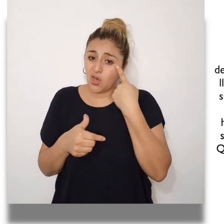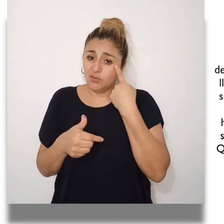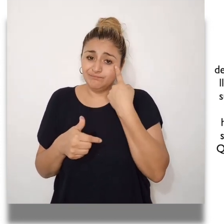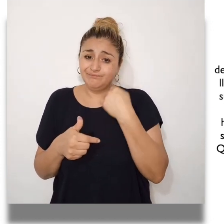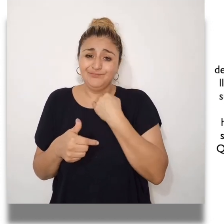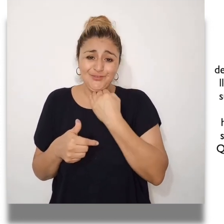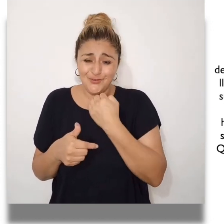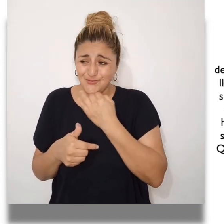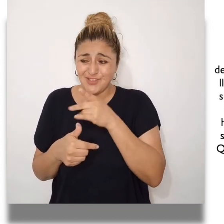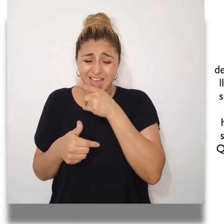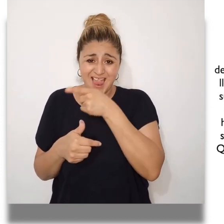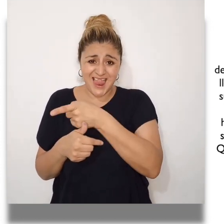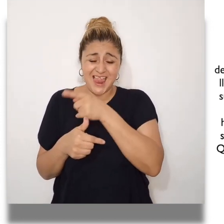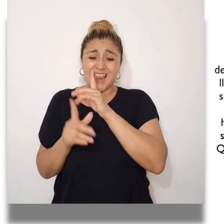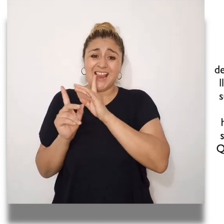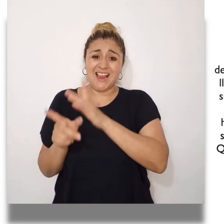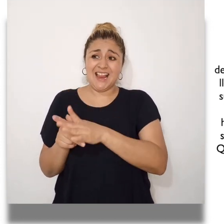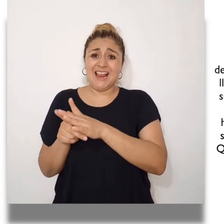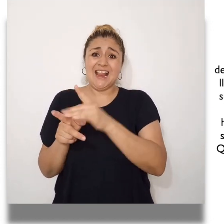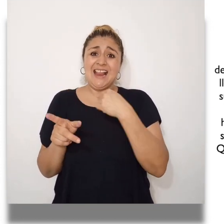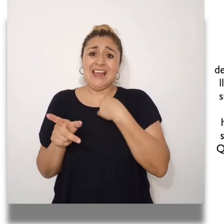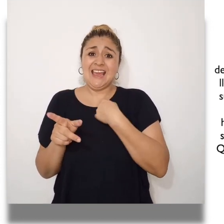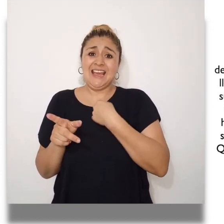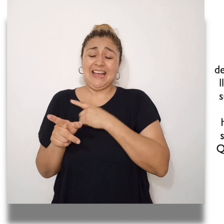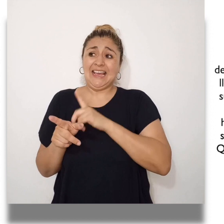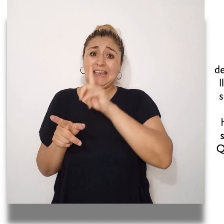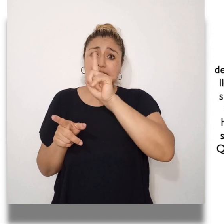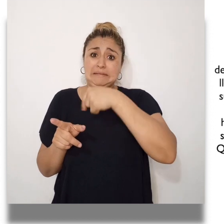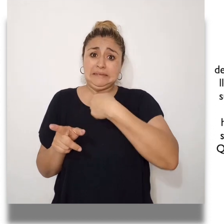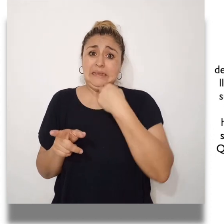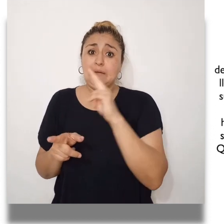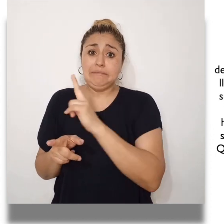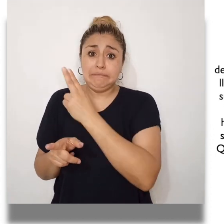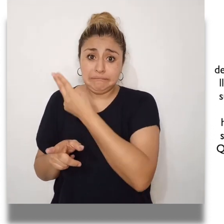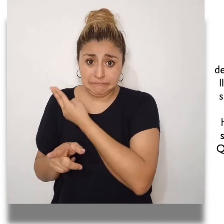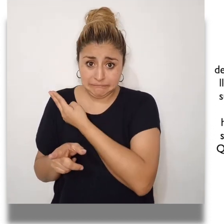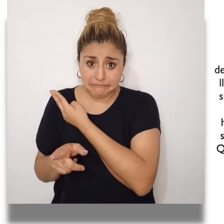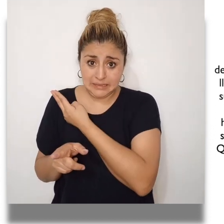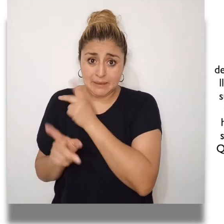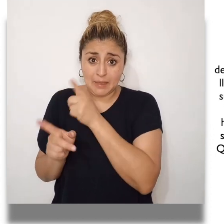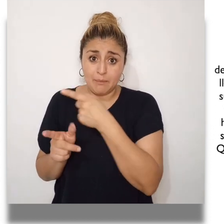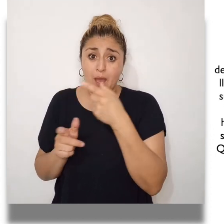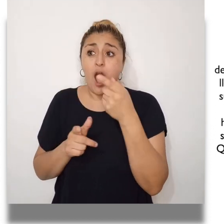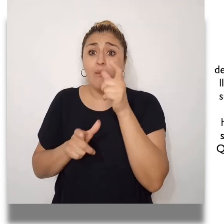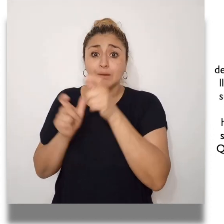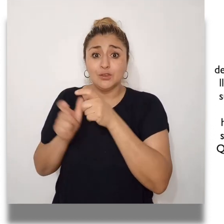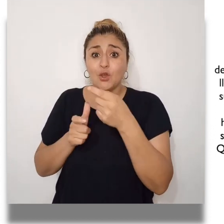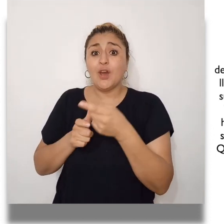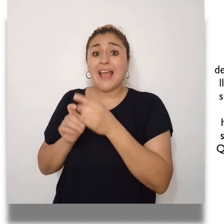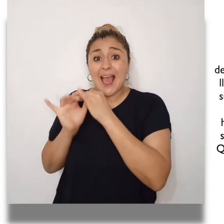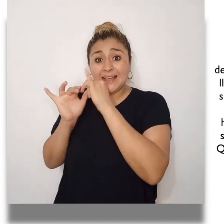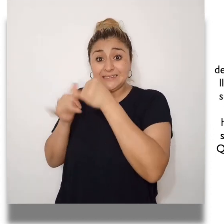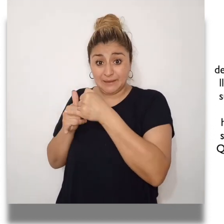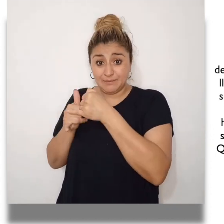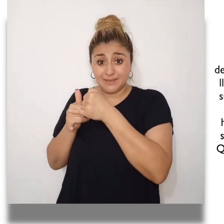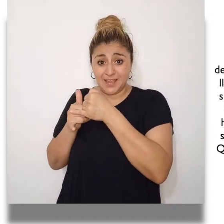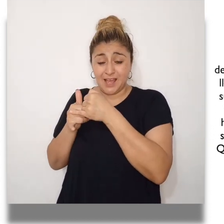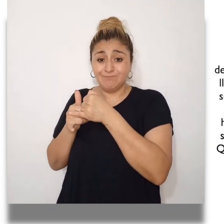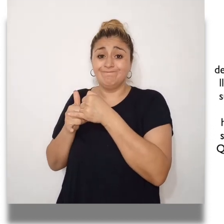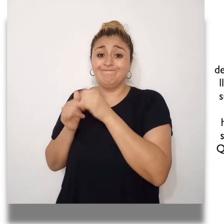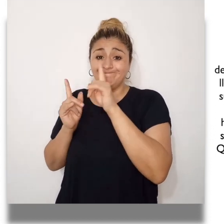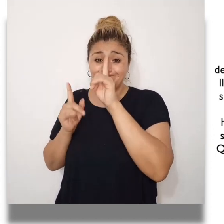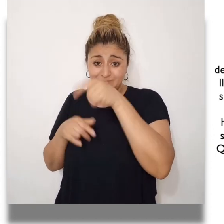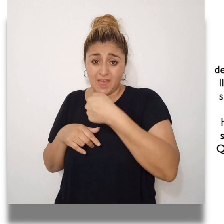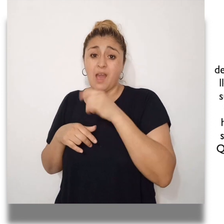convidados están en lo profundo del Seol. Amén. Le commencement de la